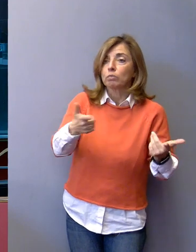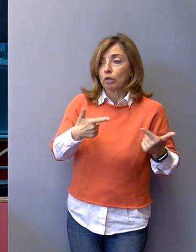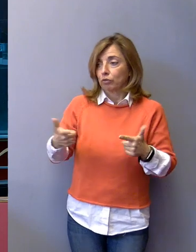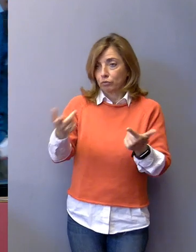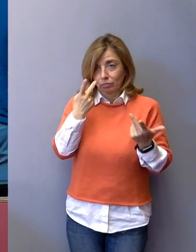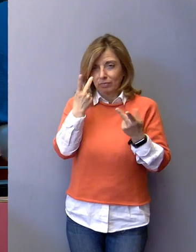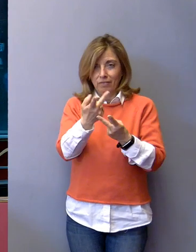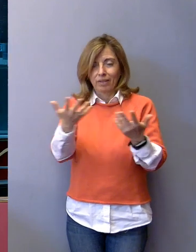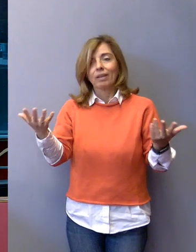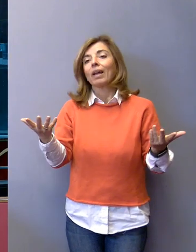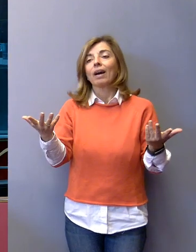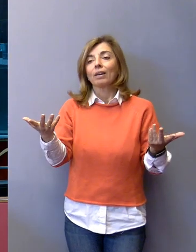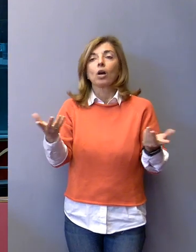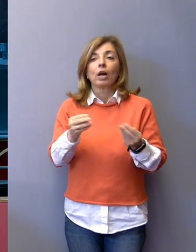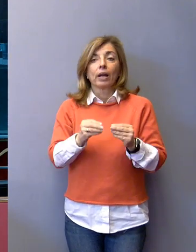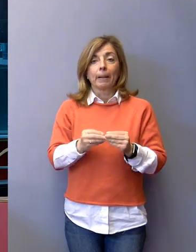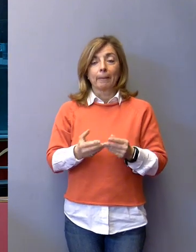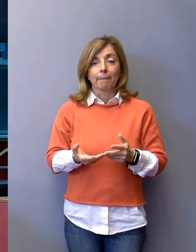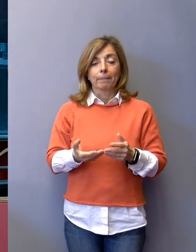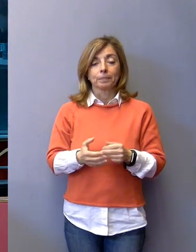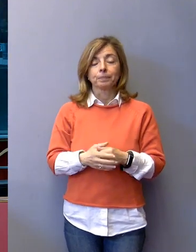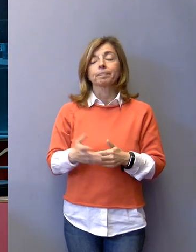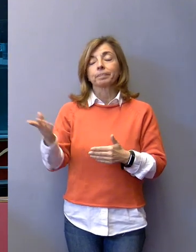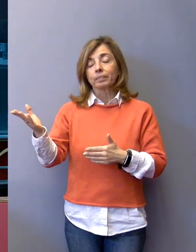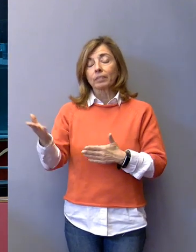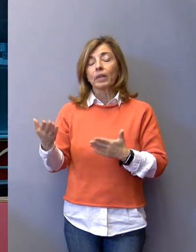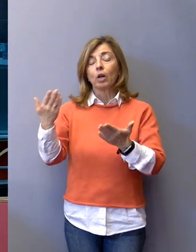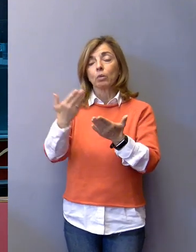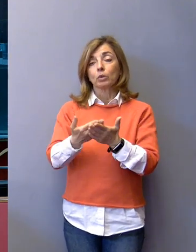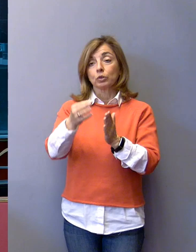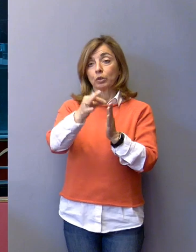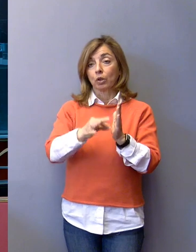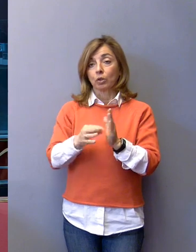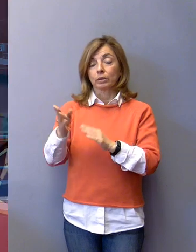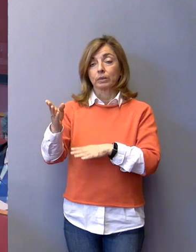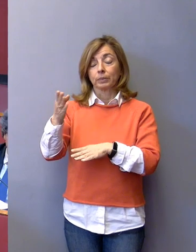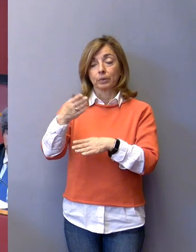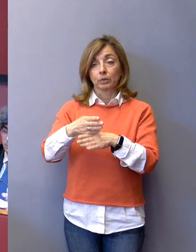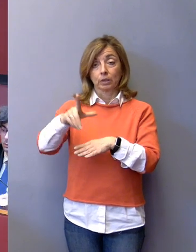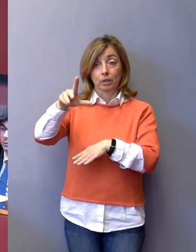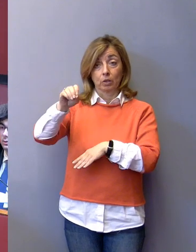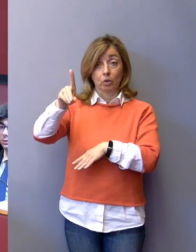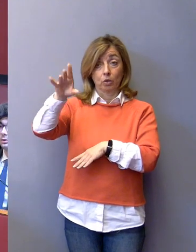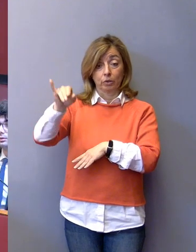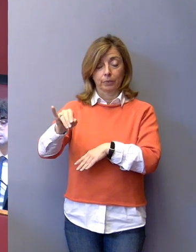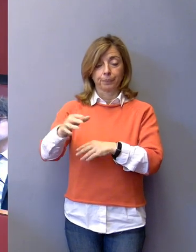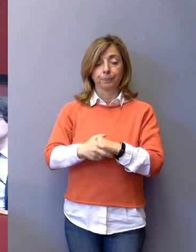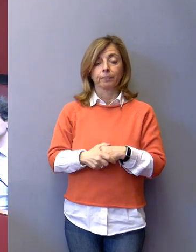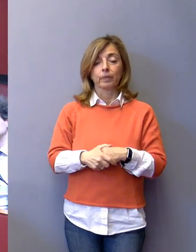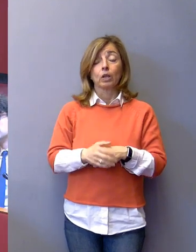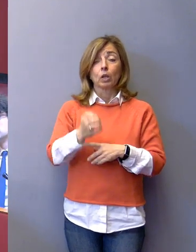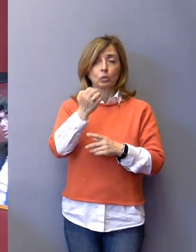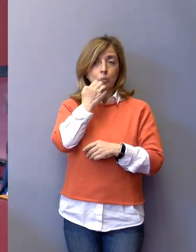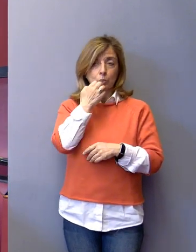Allora sì emozione d'ordine prego consigliera Lodi Mi scusi presidente A me